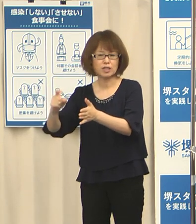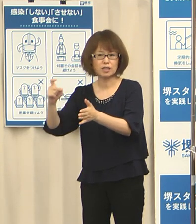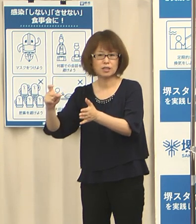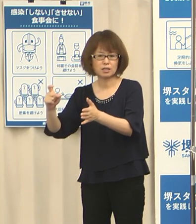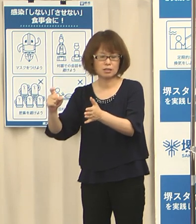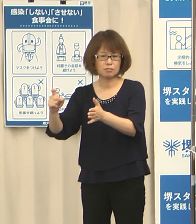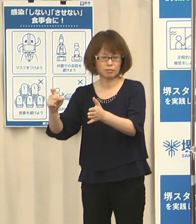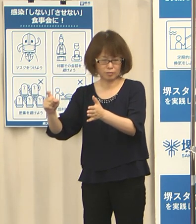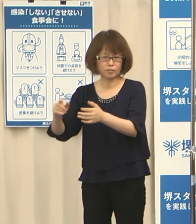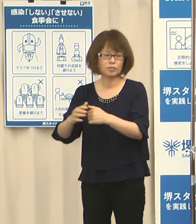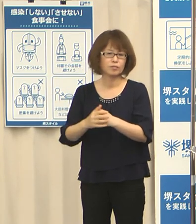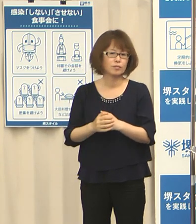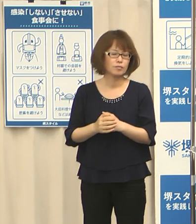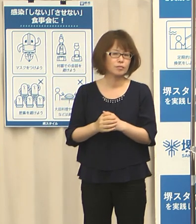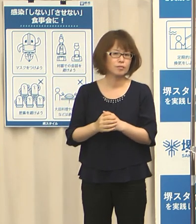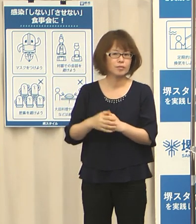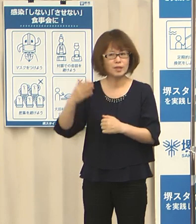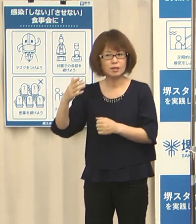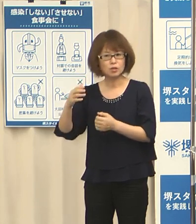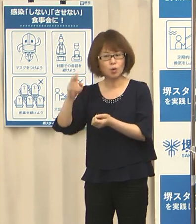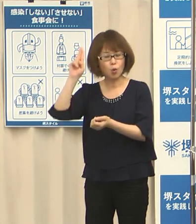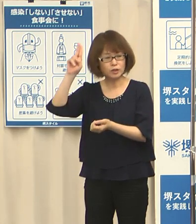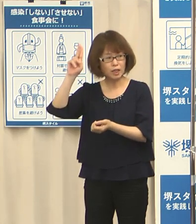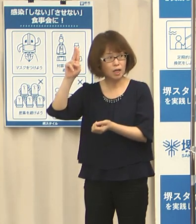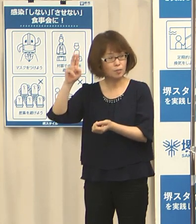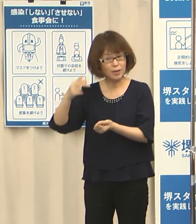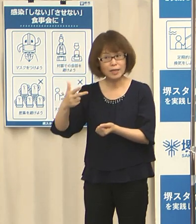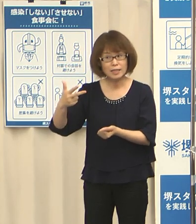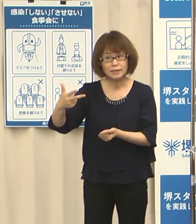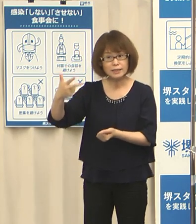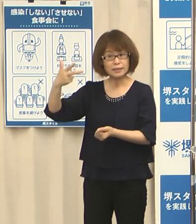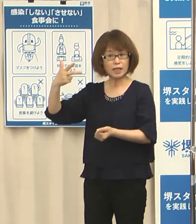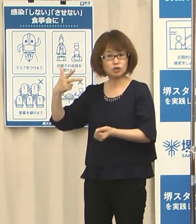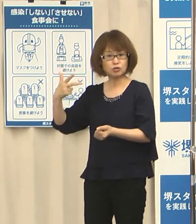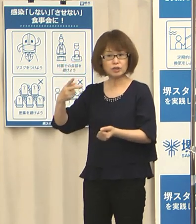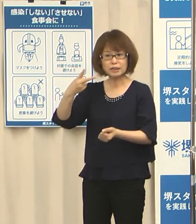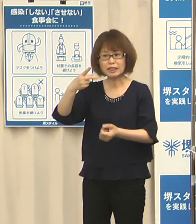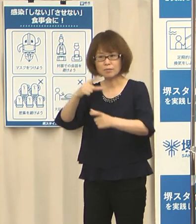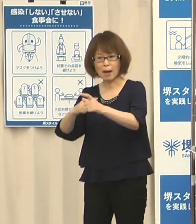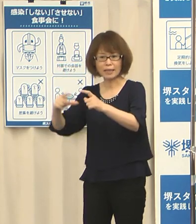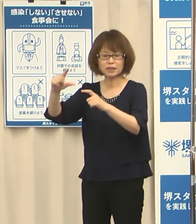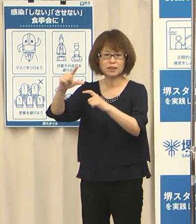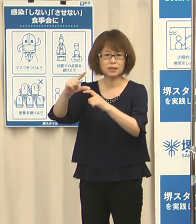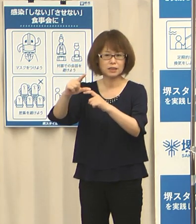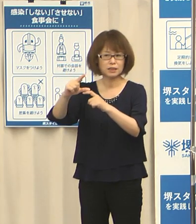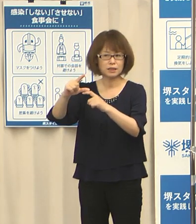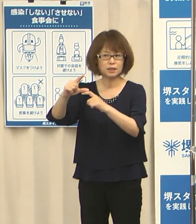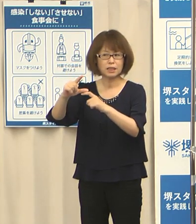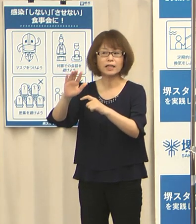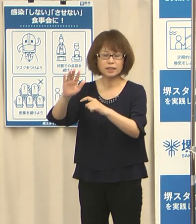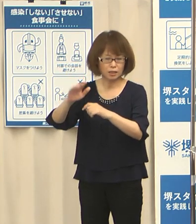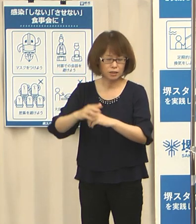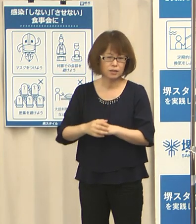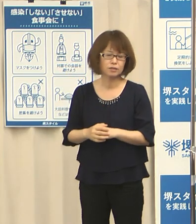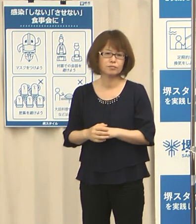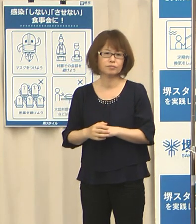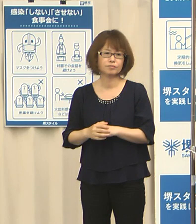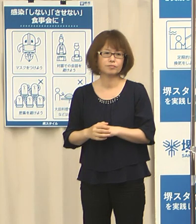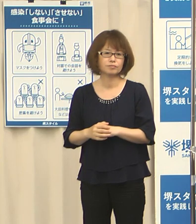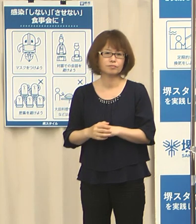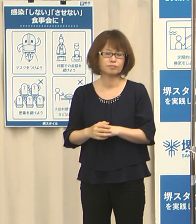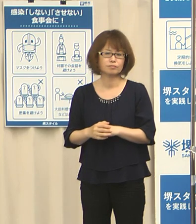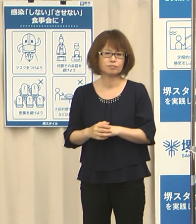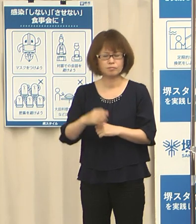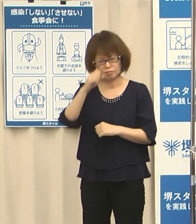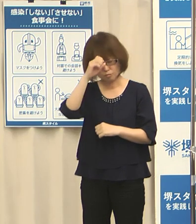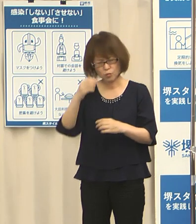らに前週比2ですかね、2倍であったり、あとは陽性者数が120